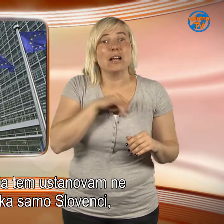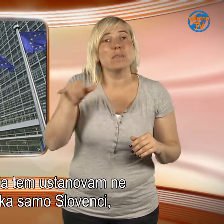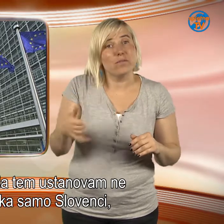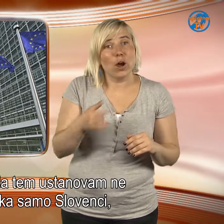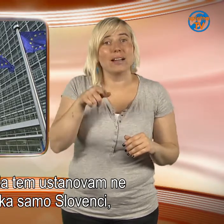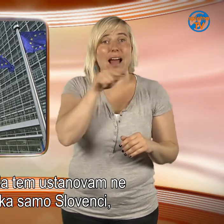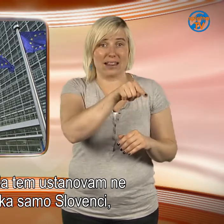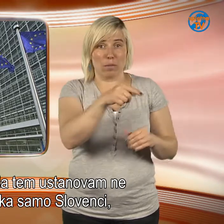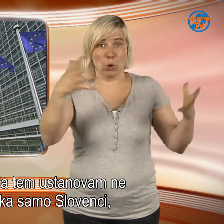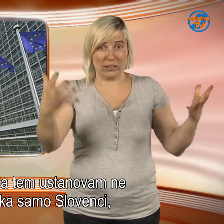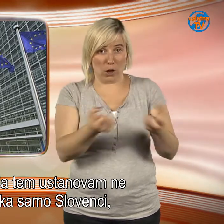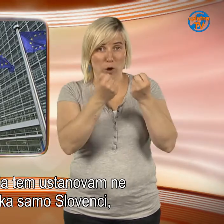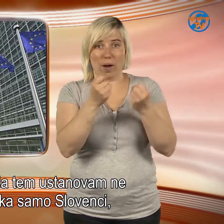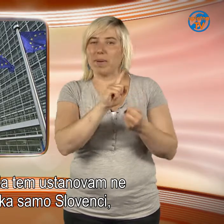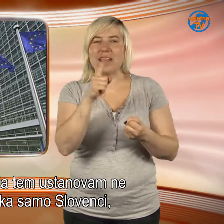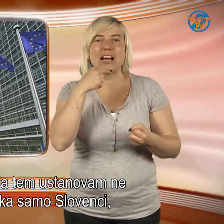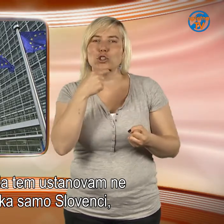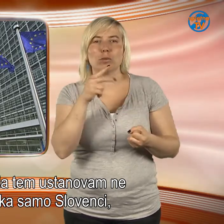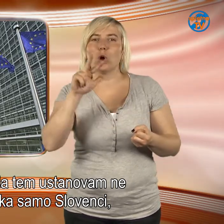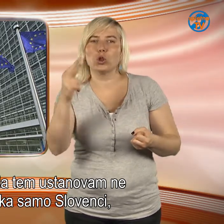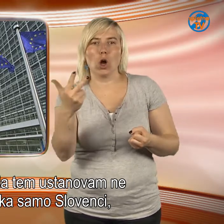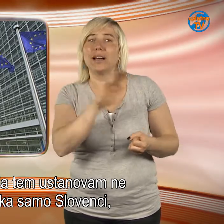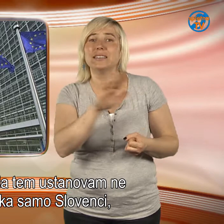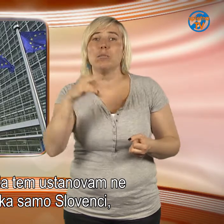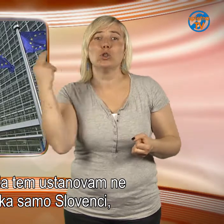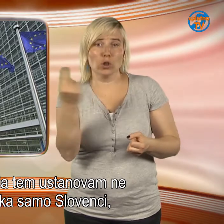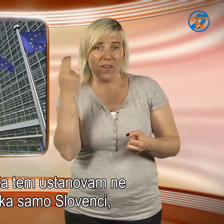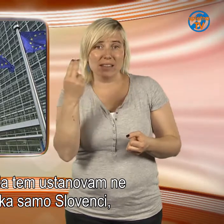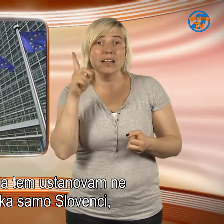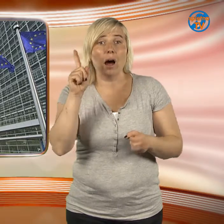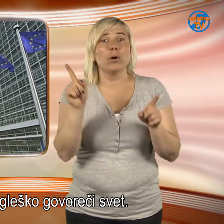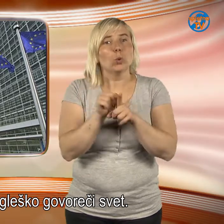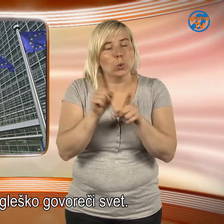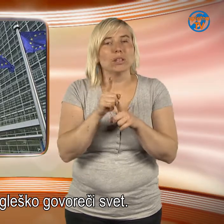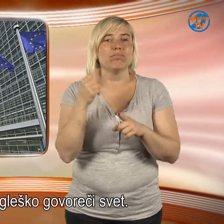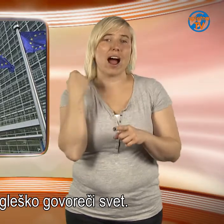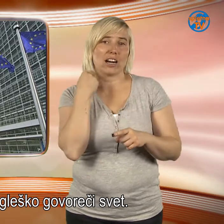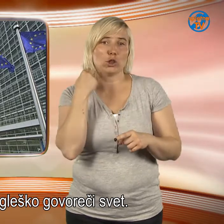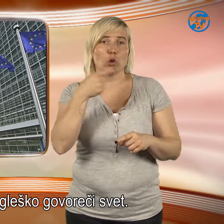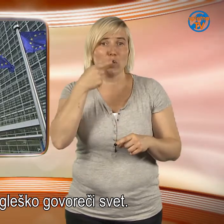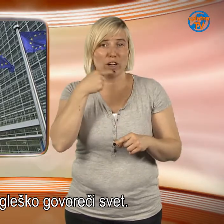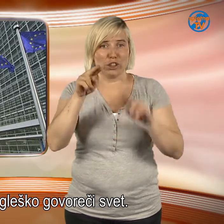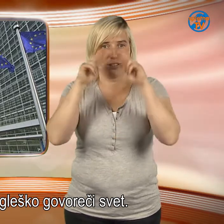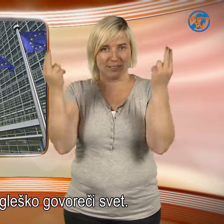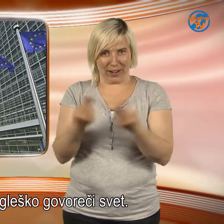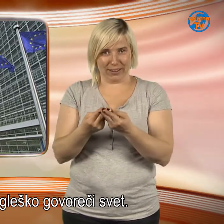Zanimivo je, da tem ustanovam ne rečemo trojka samo Slovenci, ampak tudi angleško govoreči svet.